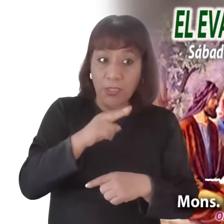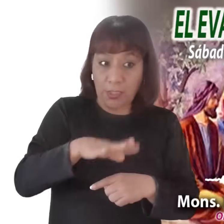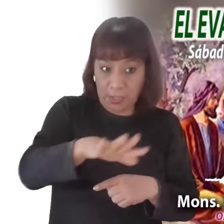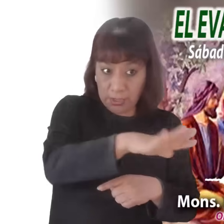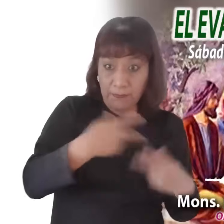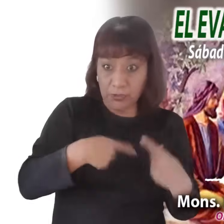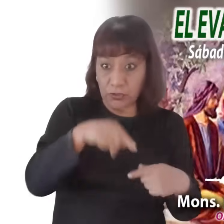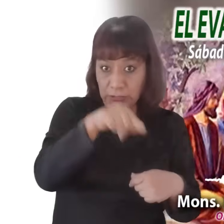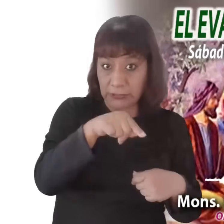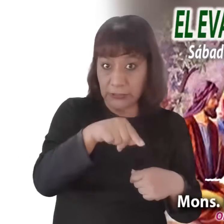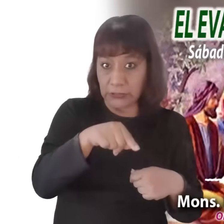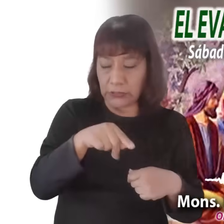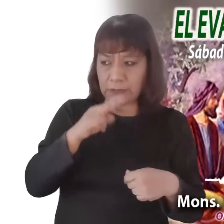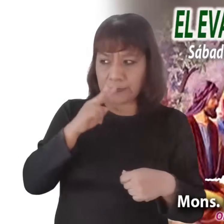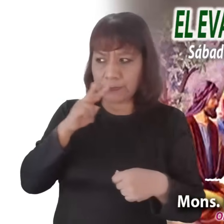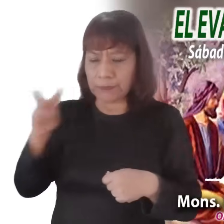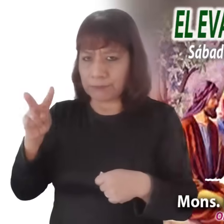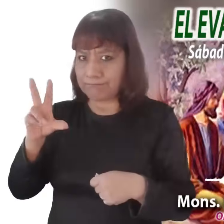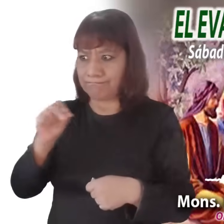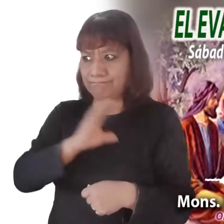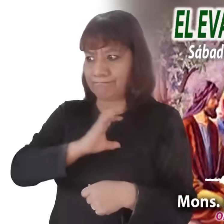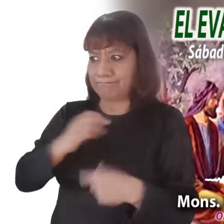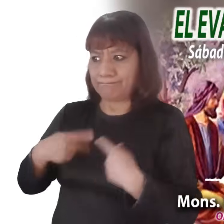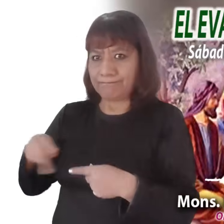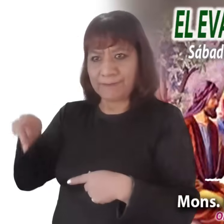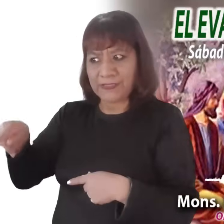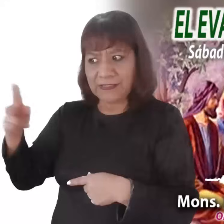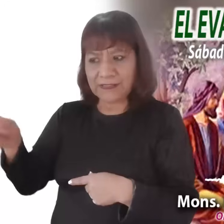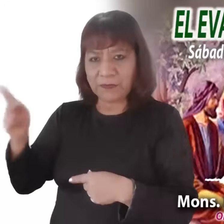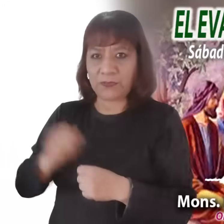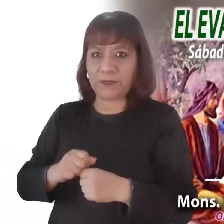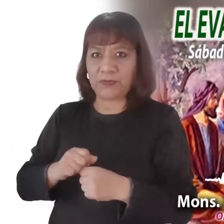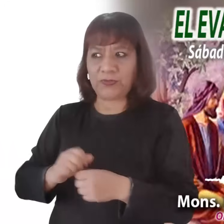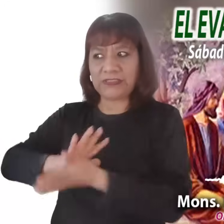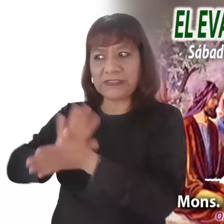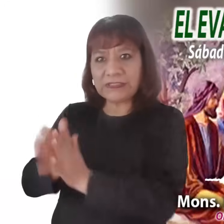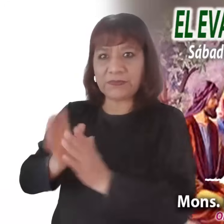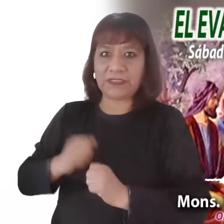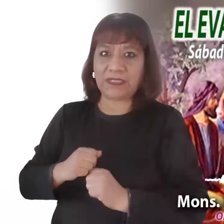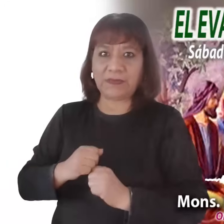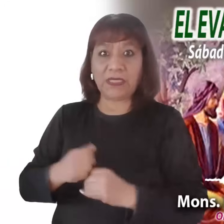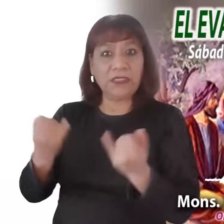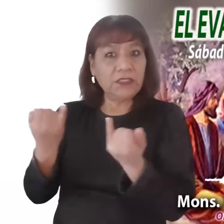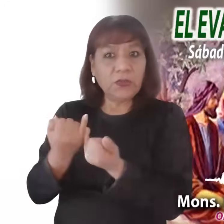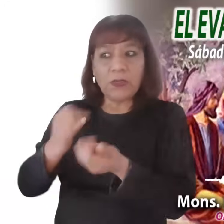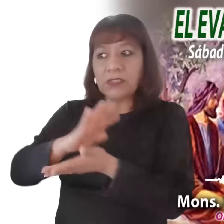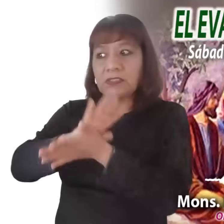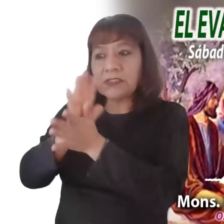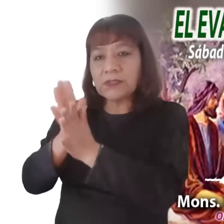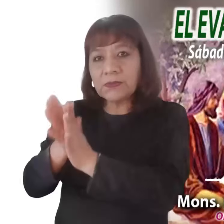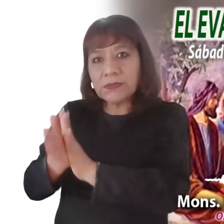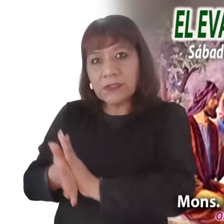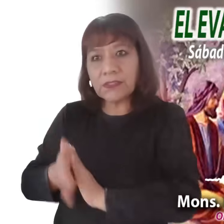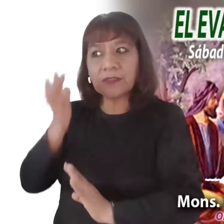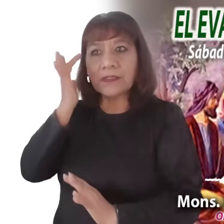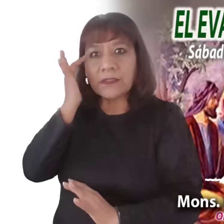los habitantes del segundo pueblo, y no solo hacia ellos, sino hacia el mismo patrono,